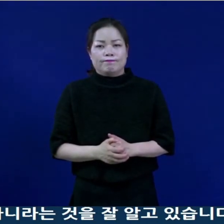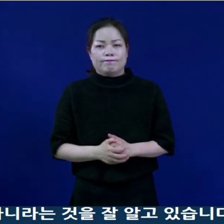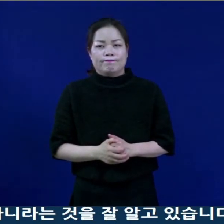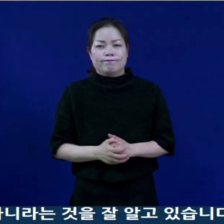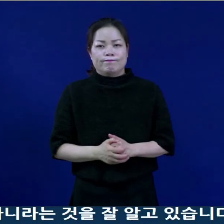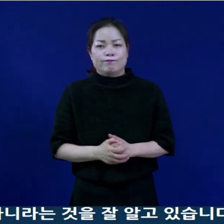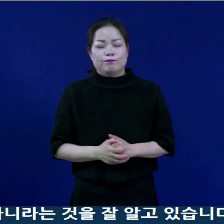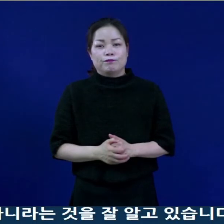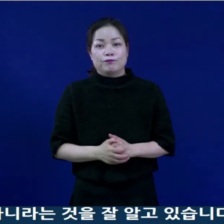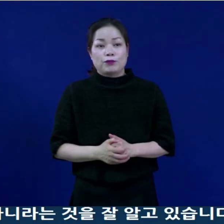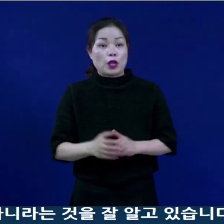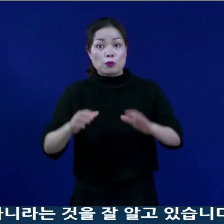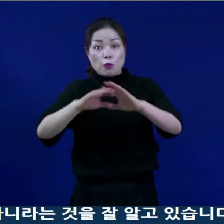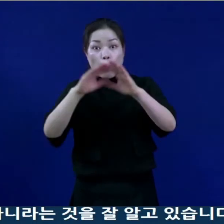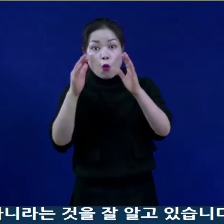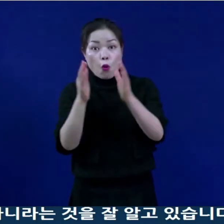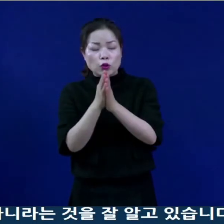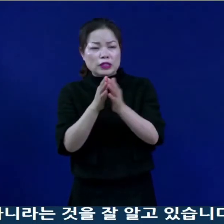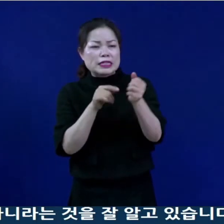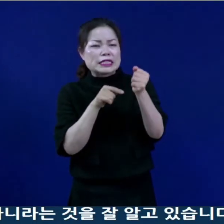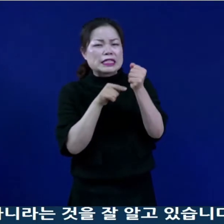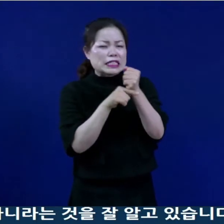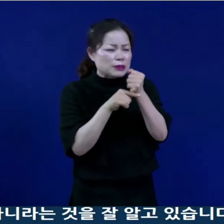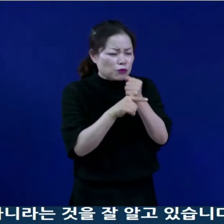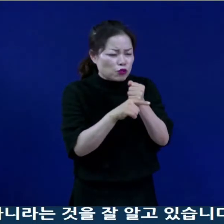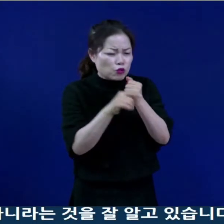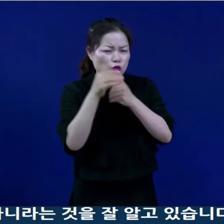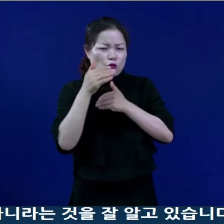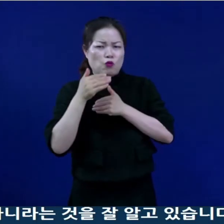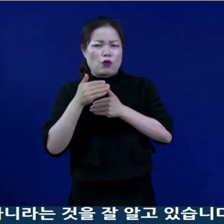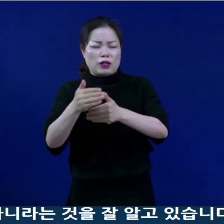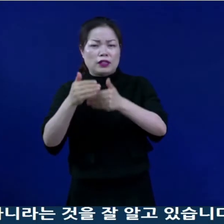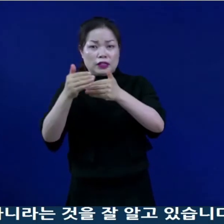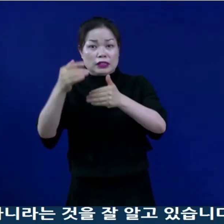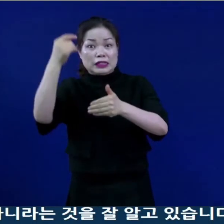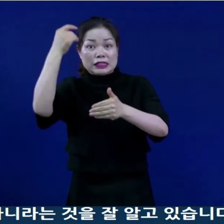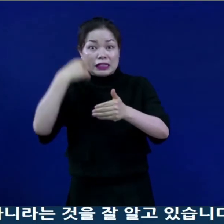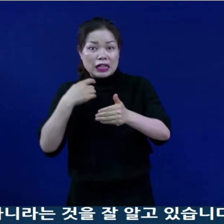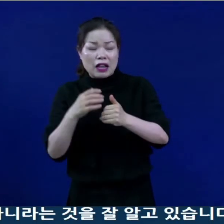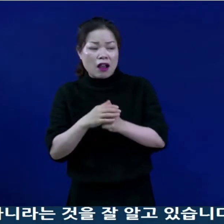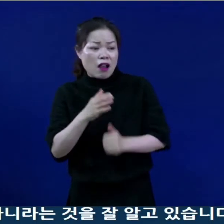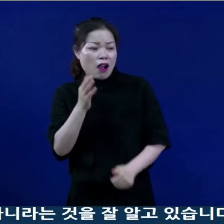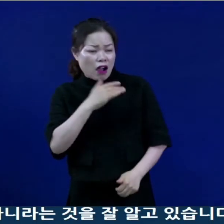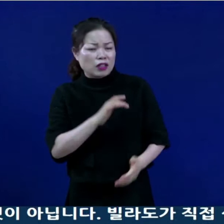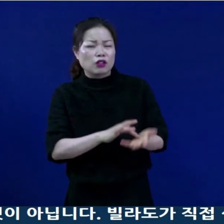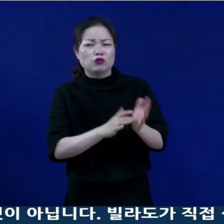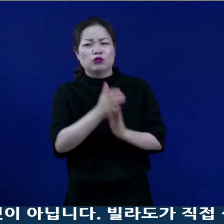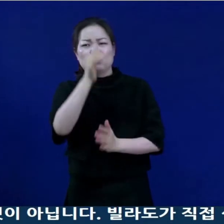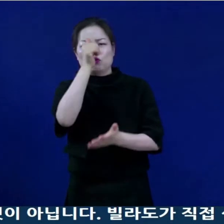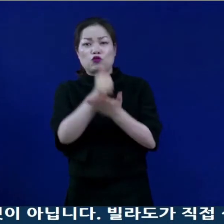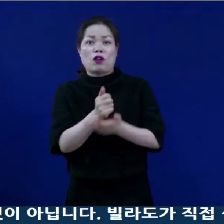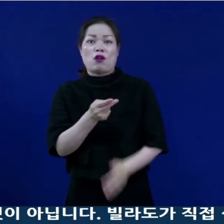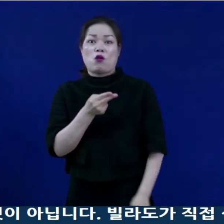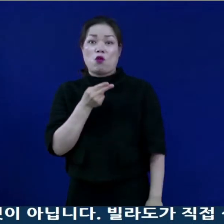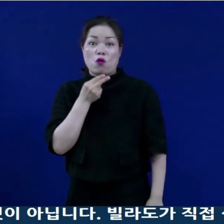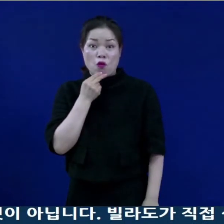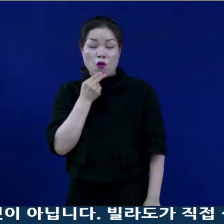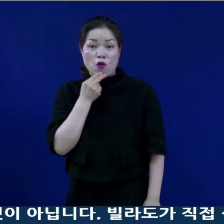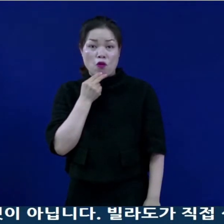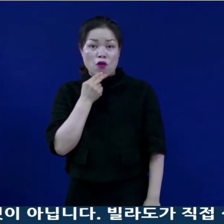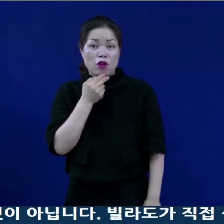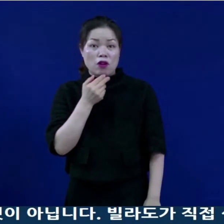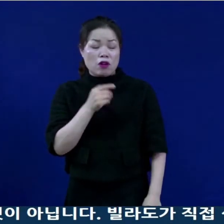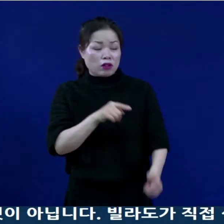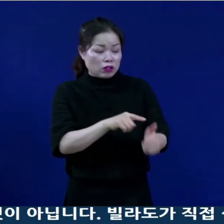더군다나 이 모든 신문의 과정을 통해서 빌라도가 느꼈던 것은 단지 예수님이 죄가 없구나, 이 청년